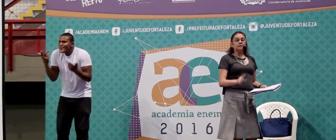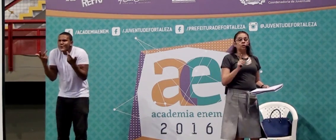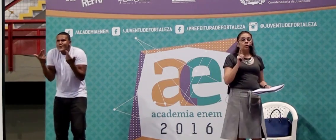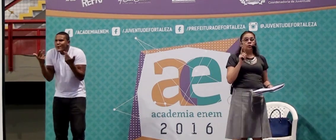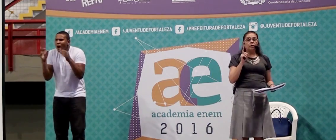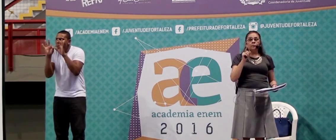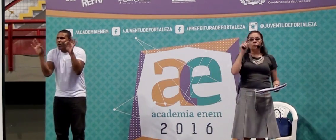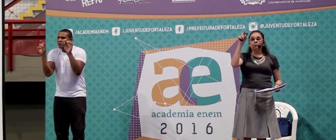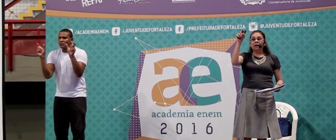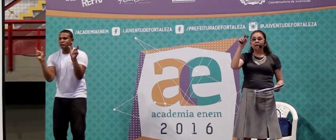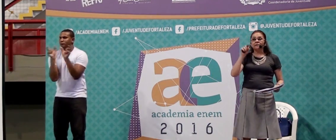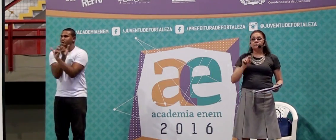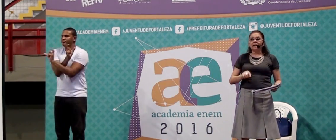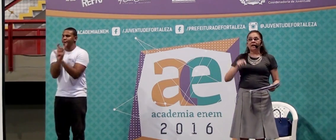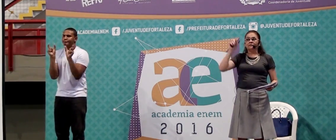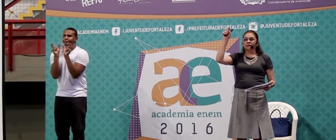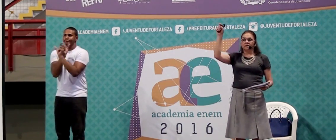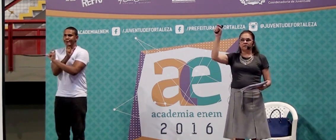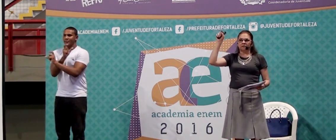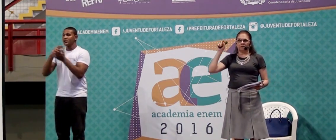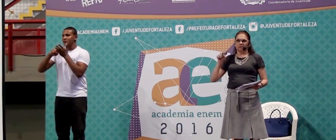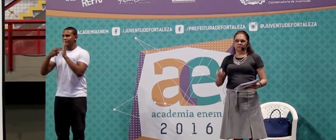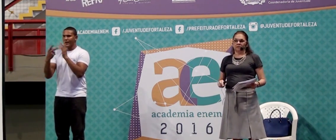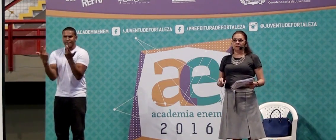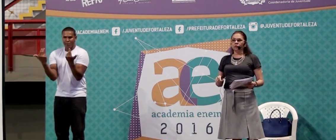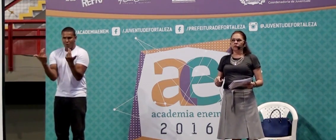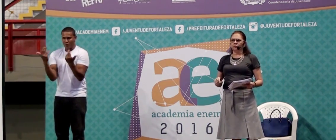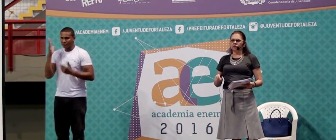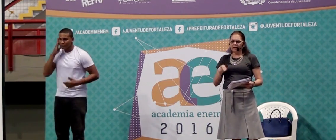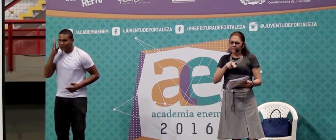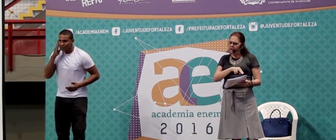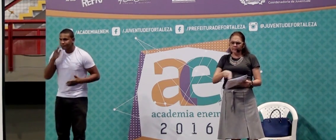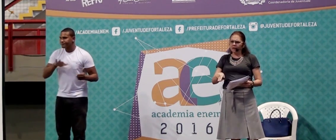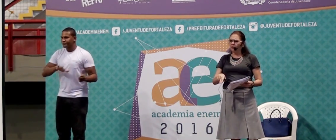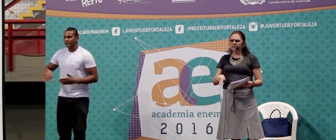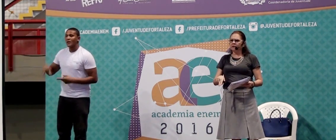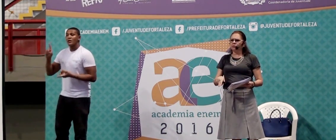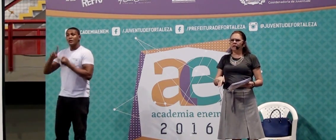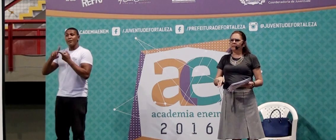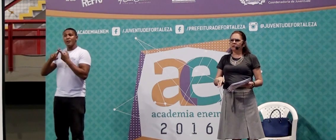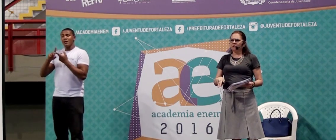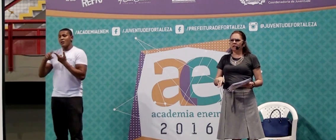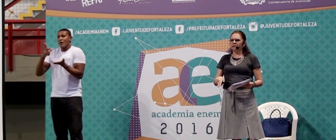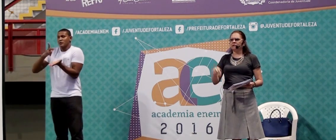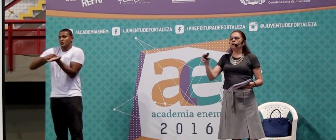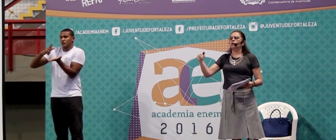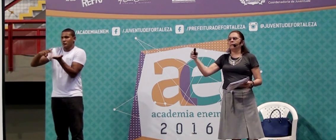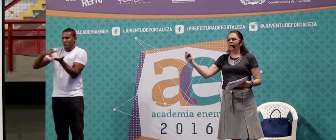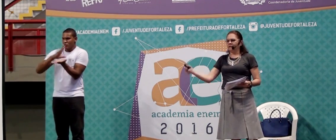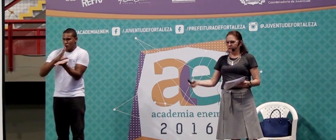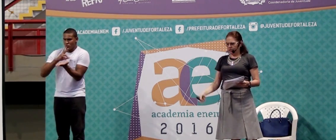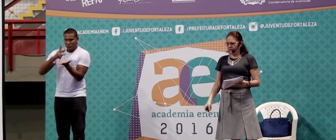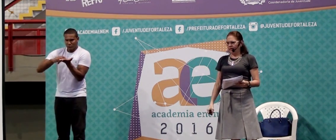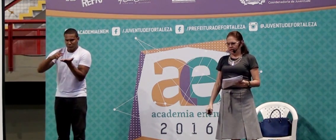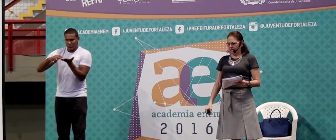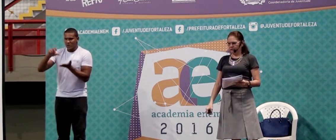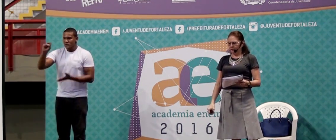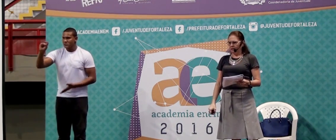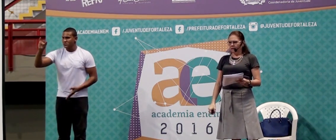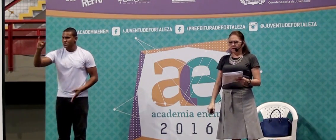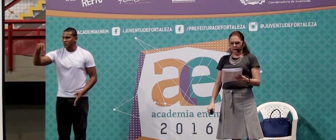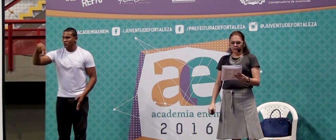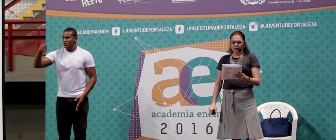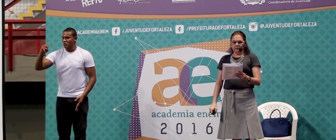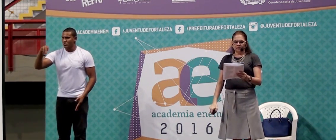dê sinônimo para as palavras. Sinônimo, diga a mesma coisa que o tema diz, com palavras